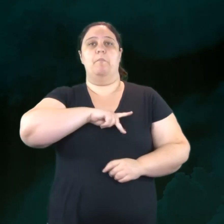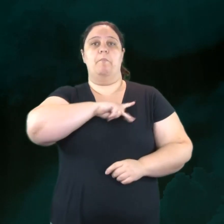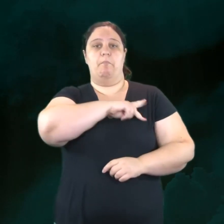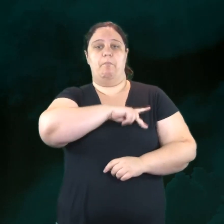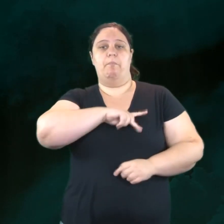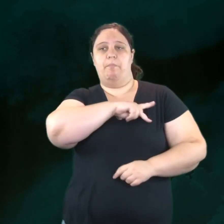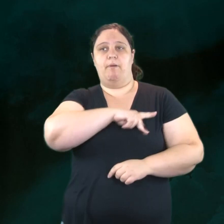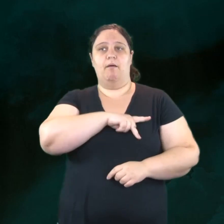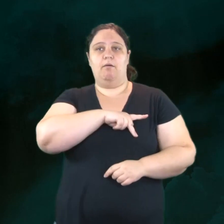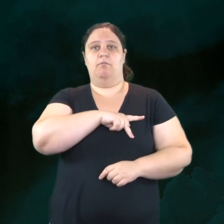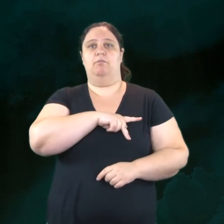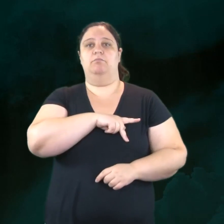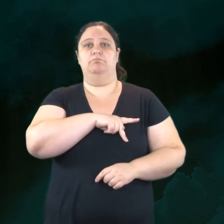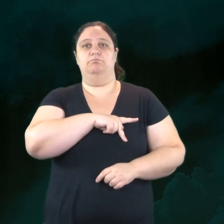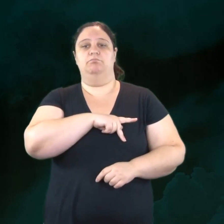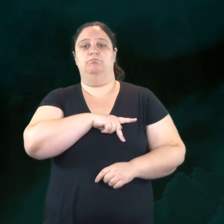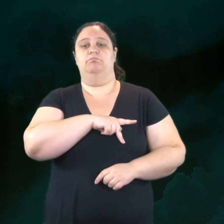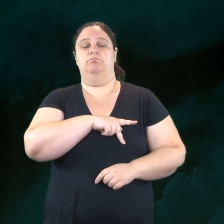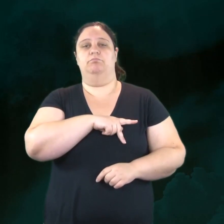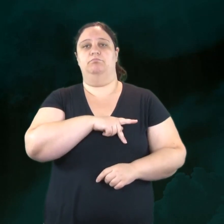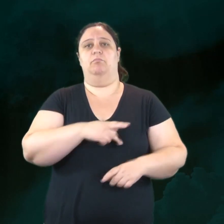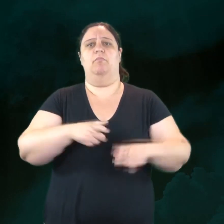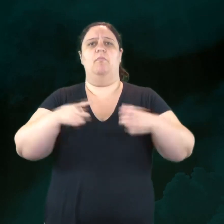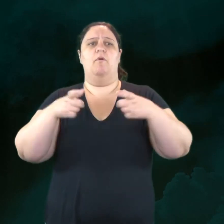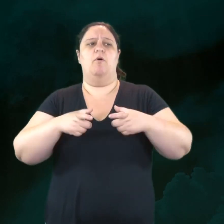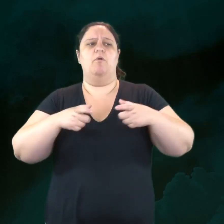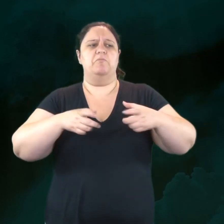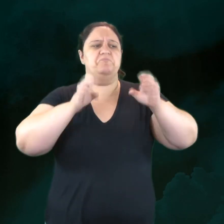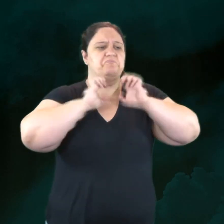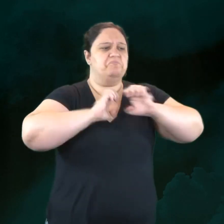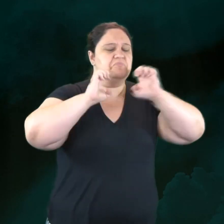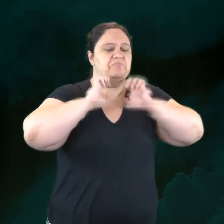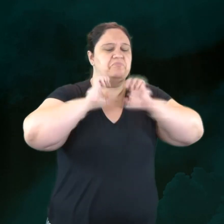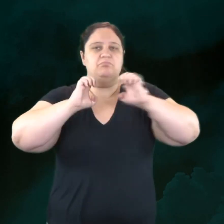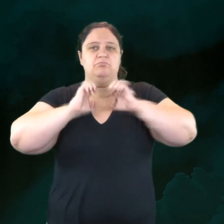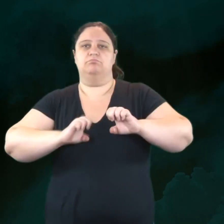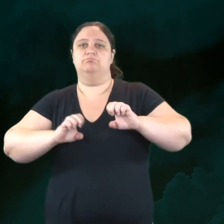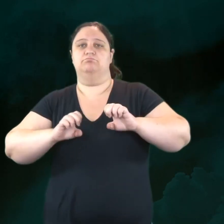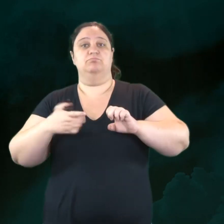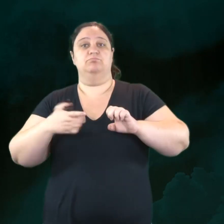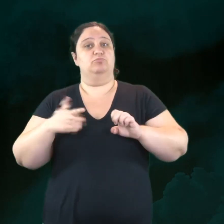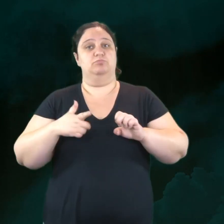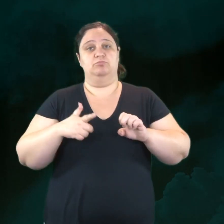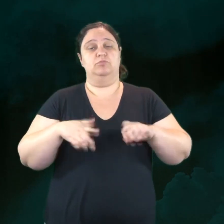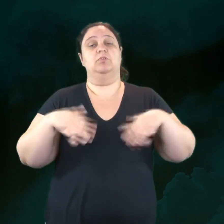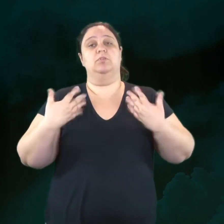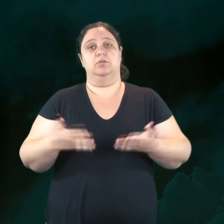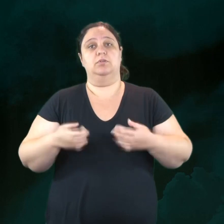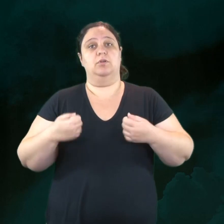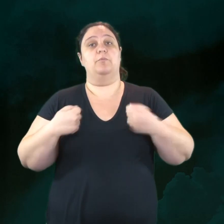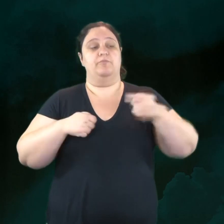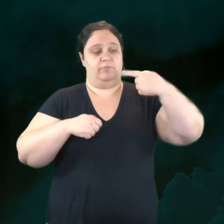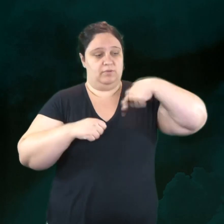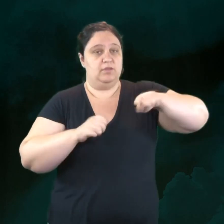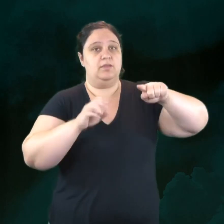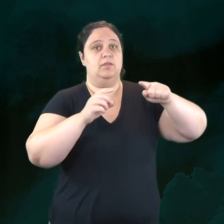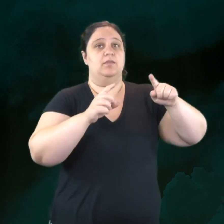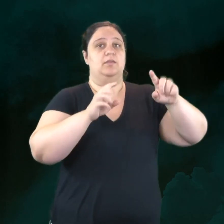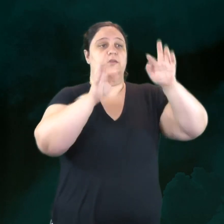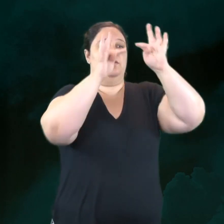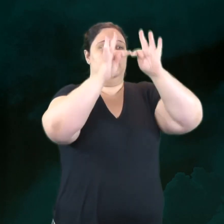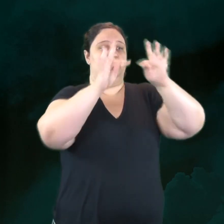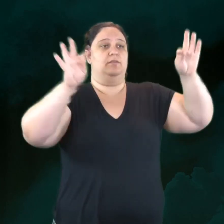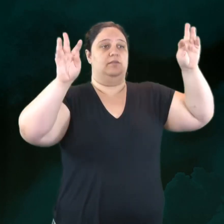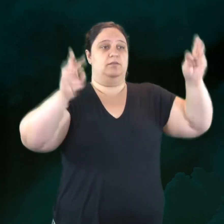para fazer as suas pregações, então um bom lugar é a sinagoga dos